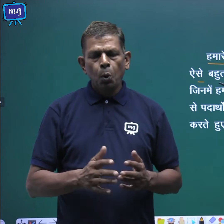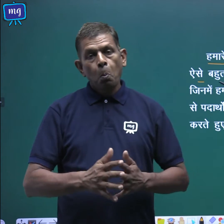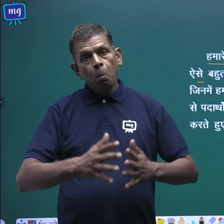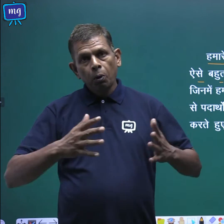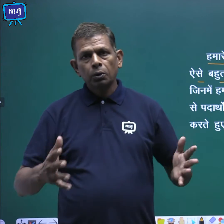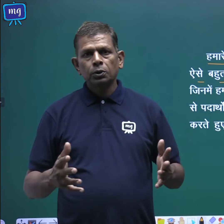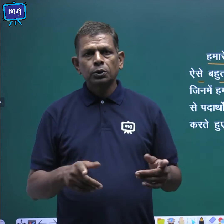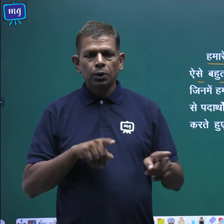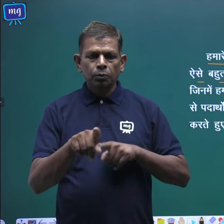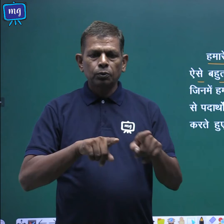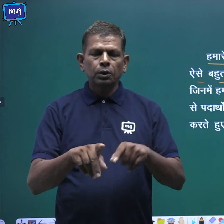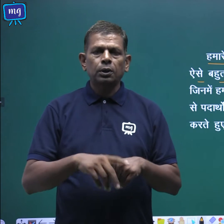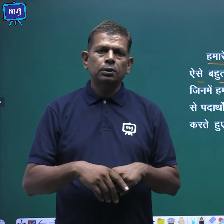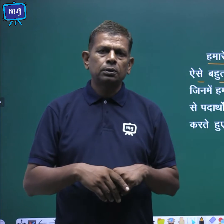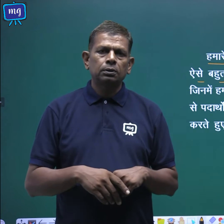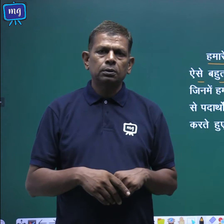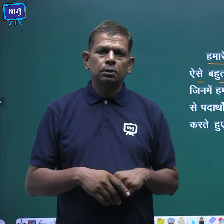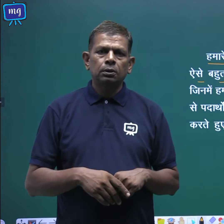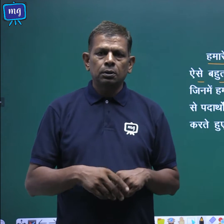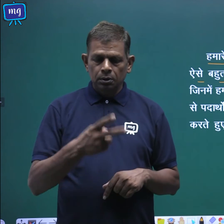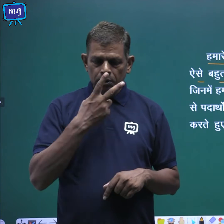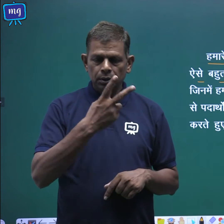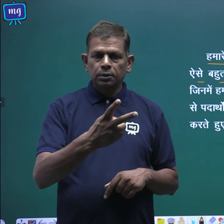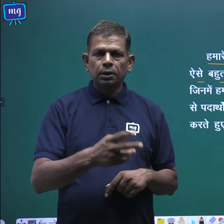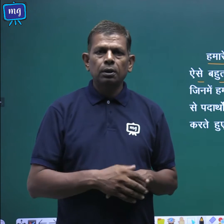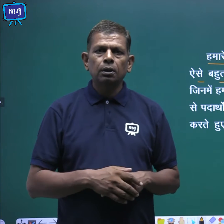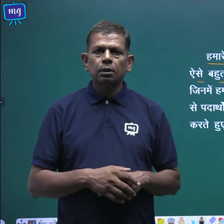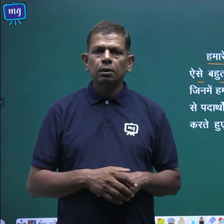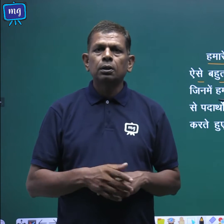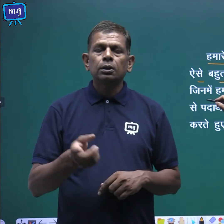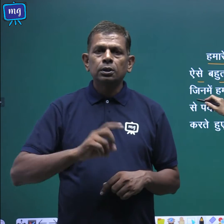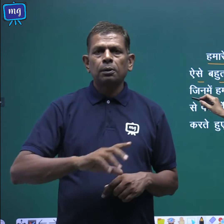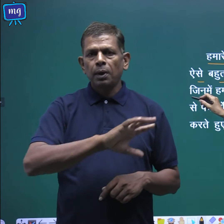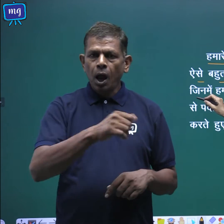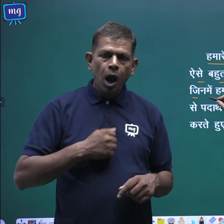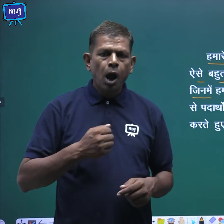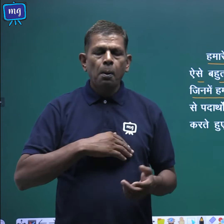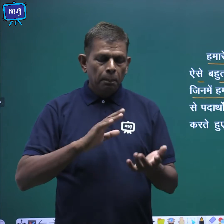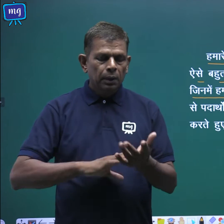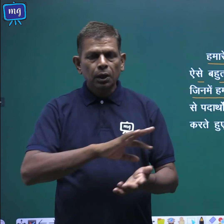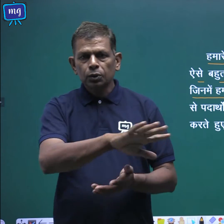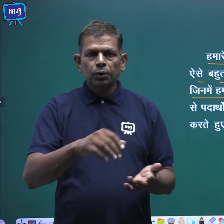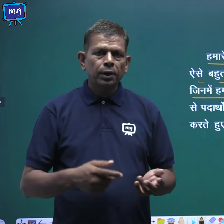बहुत से उदाहरण देखते हैं जिनमें हम पदार्थों के